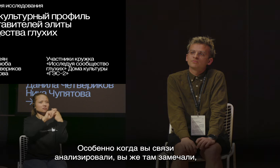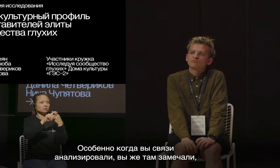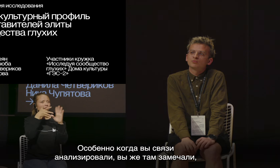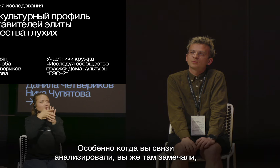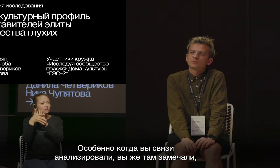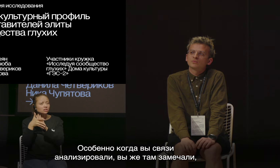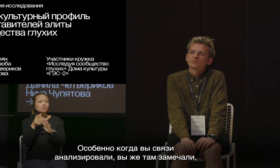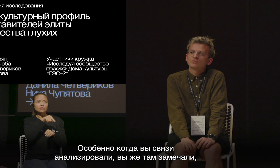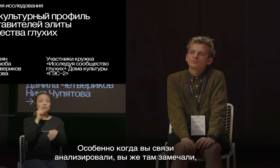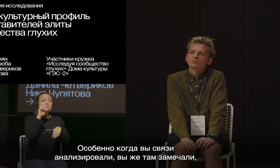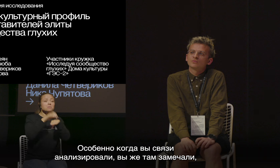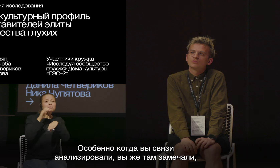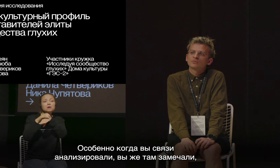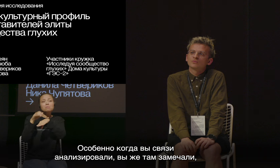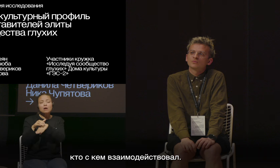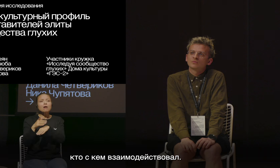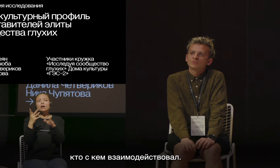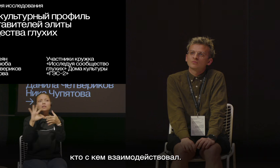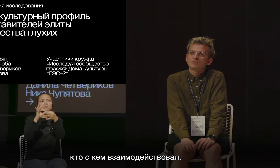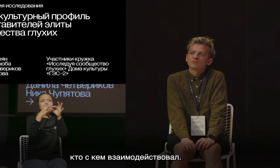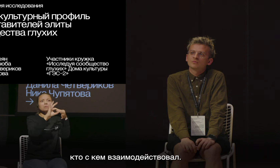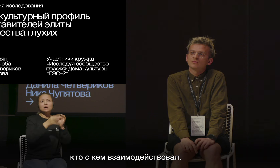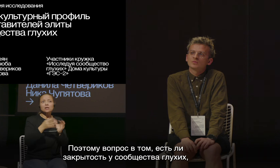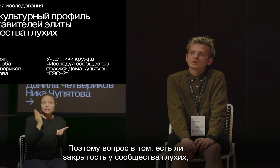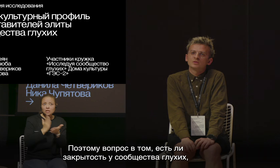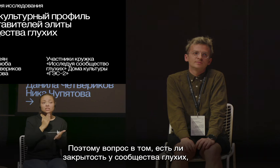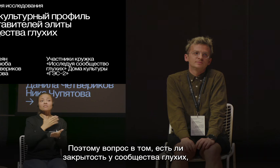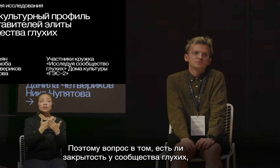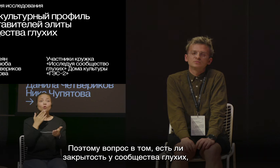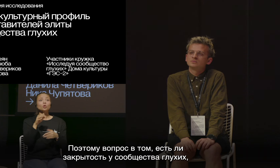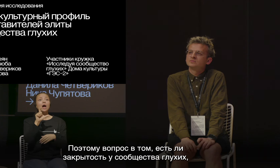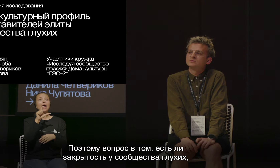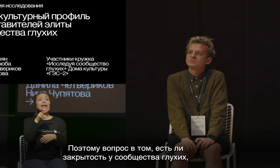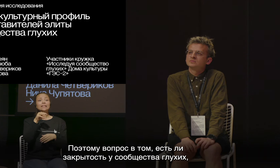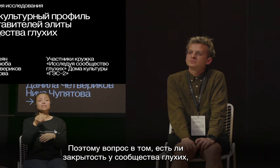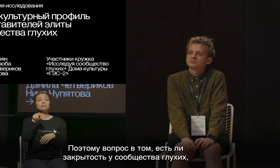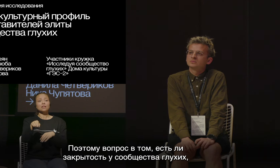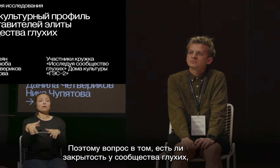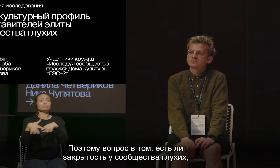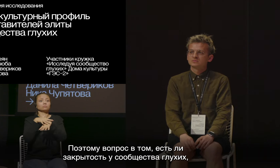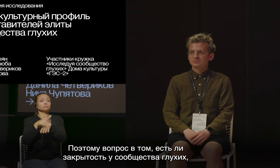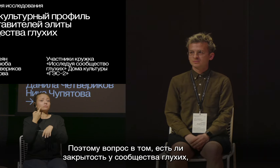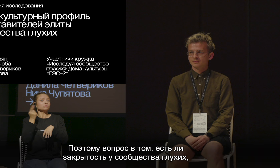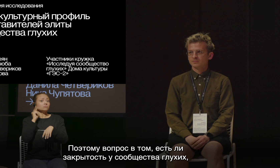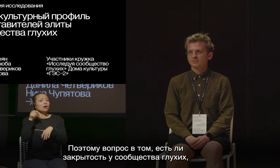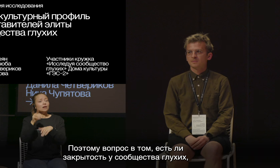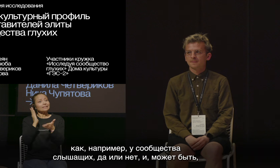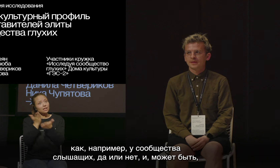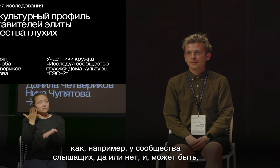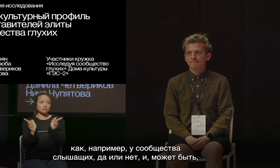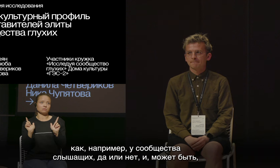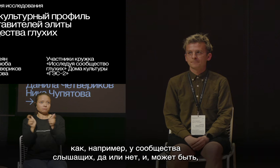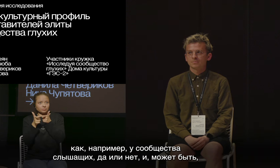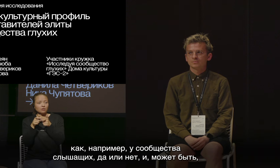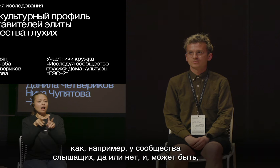с кем взаимодействовал. Вот. Поэтому вопрос в том, есть ли закрытость у сообщества глухих, как, например, у сообщества слышащих, да или нет, и,